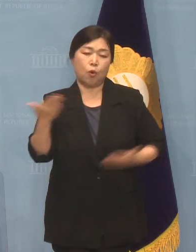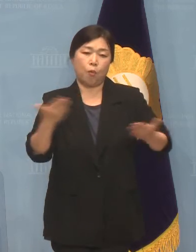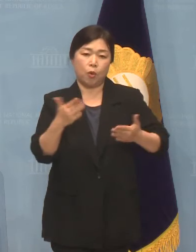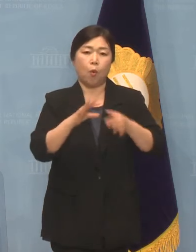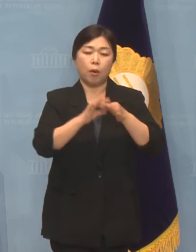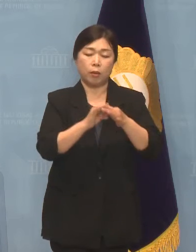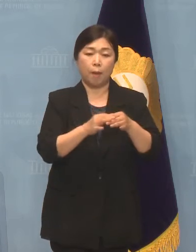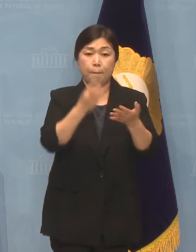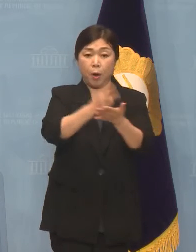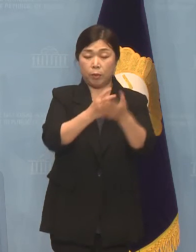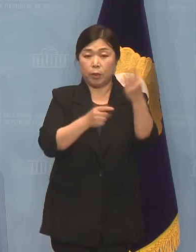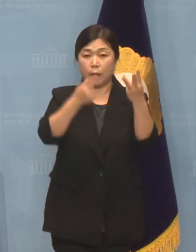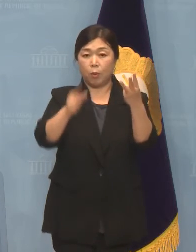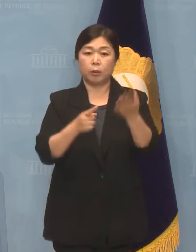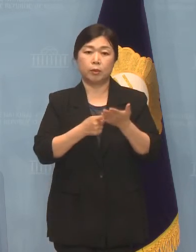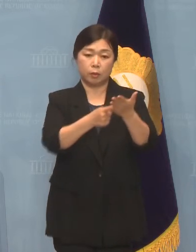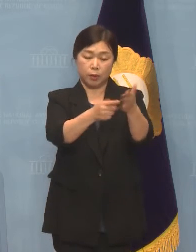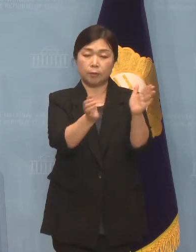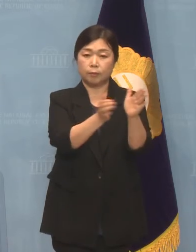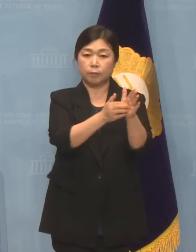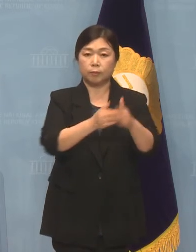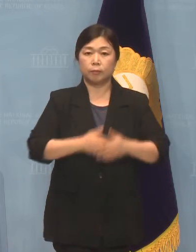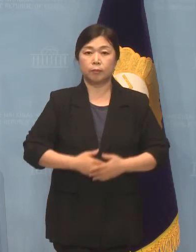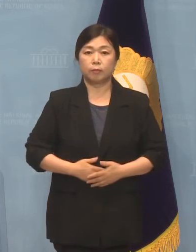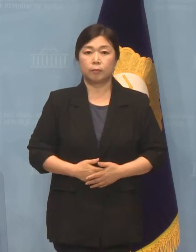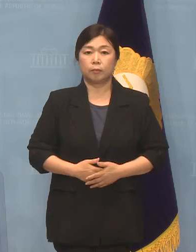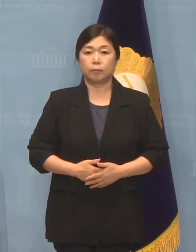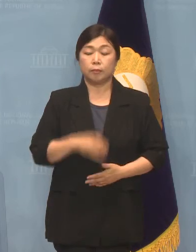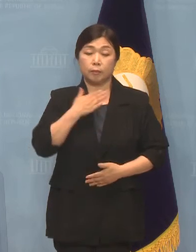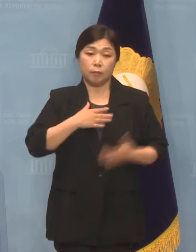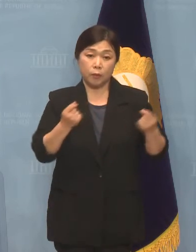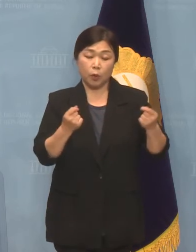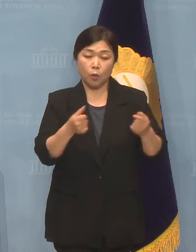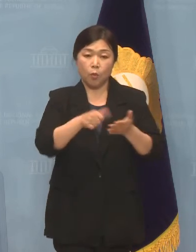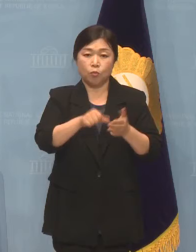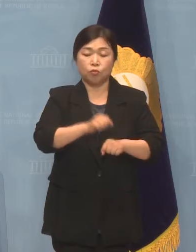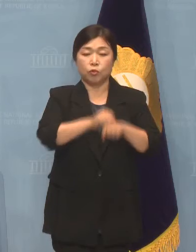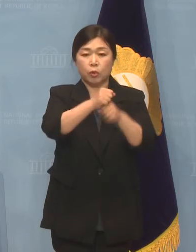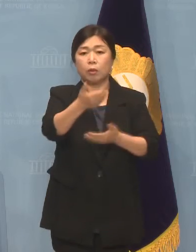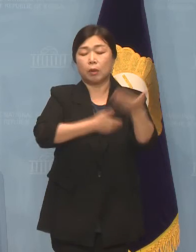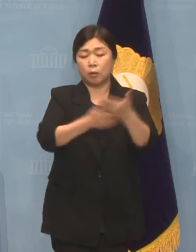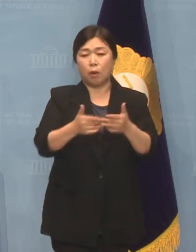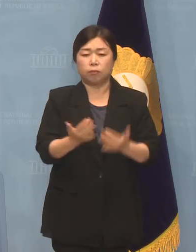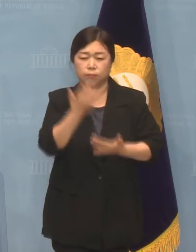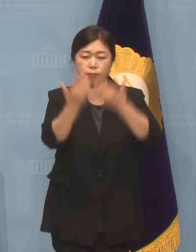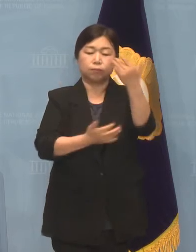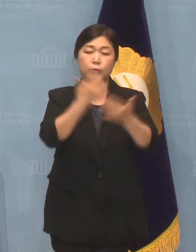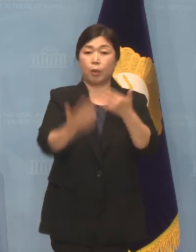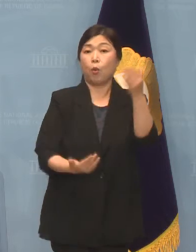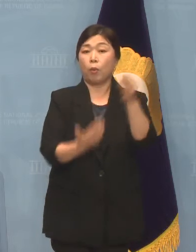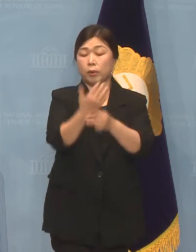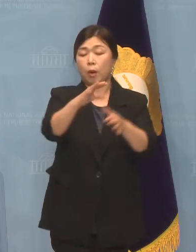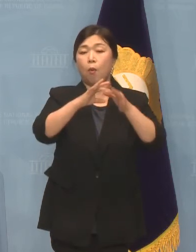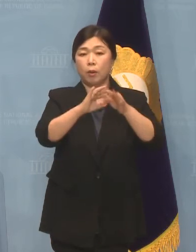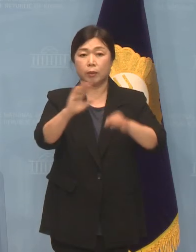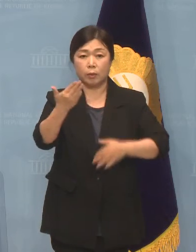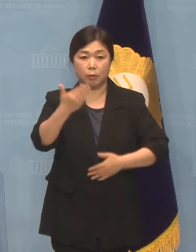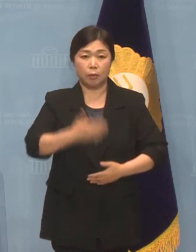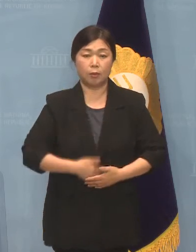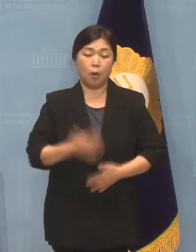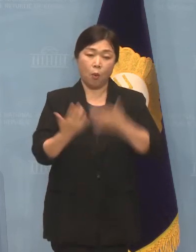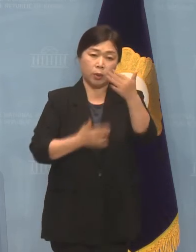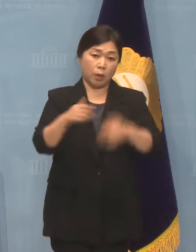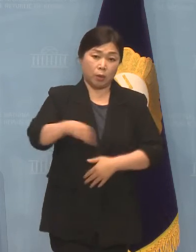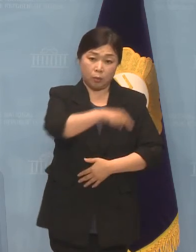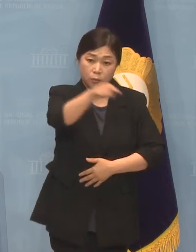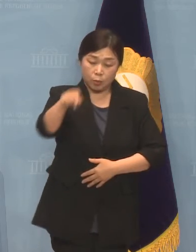법안이 3건이 제출이 되었습니다. 아시다시피 최근 물류센터 대형 화재 발생과 관련하여